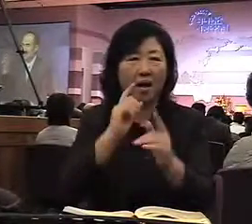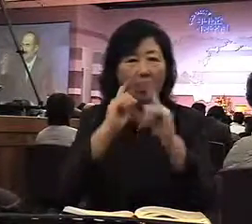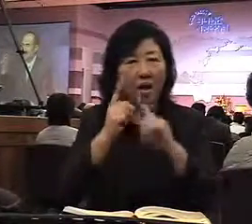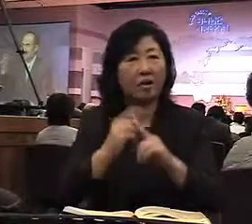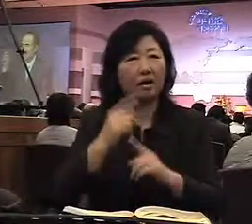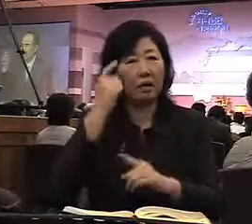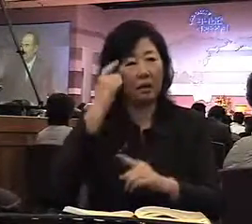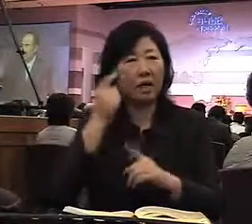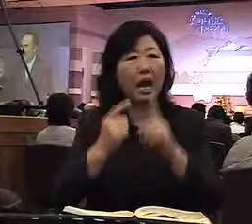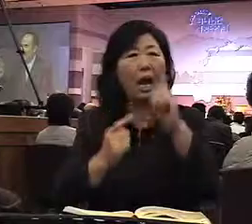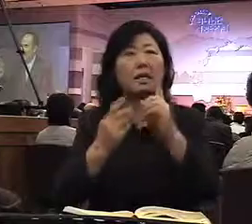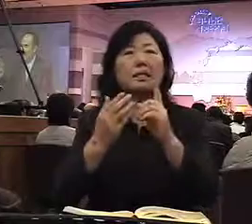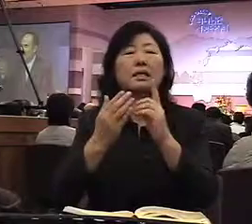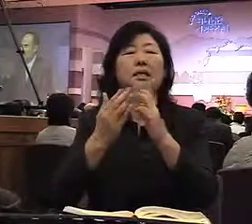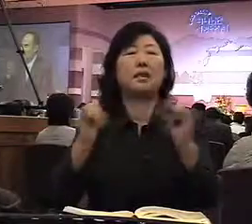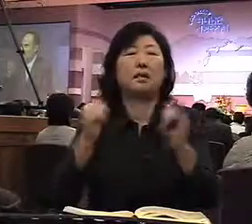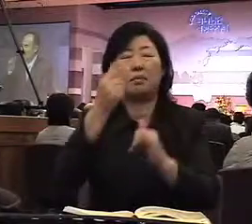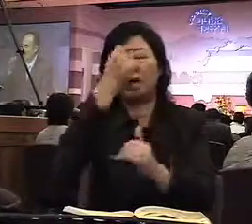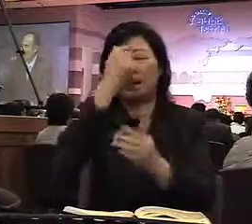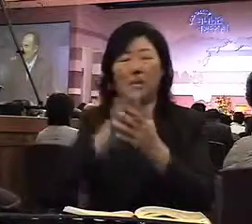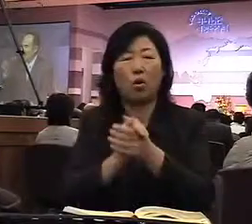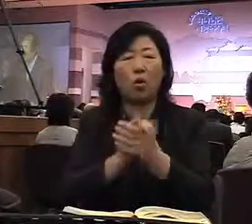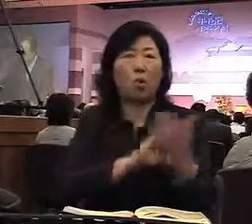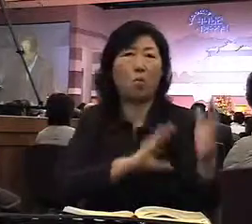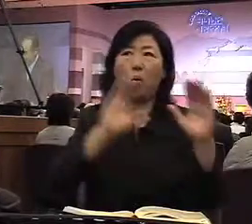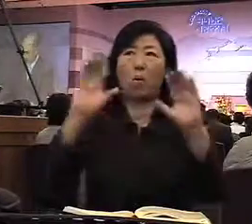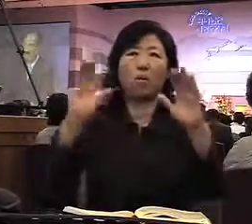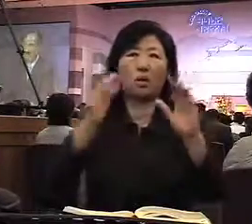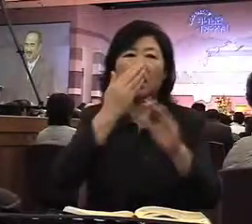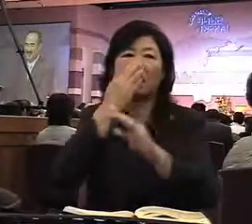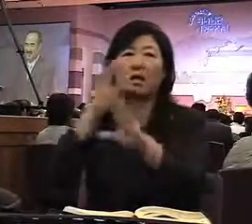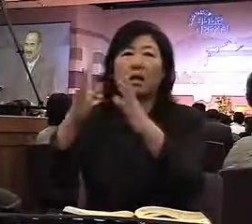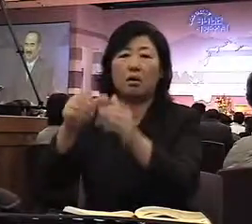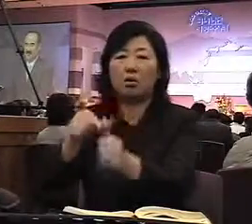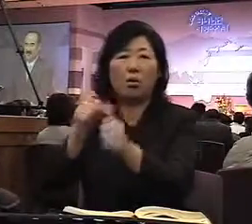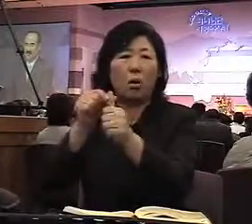한 사람의 기도 모세가 이스라엘을 구원한 겁니다.